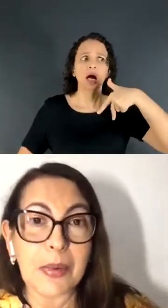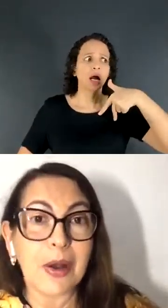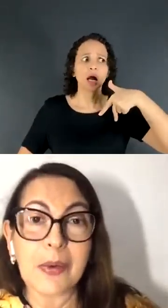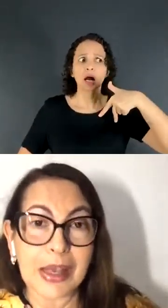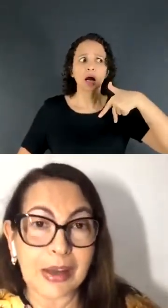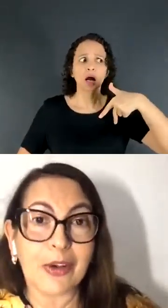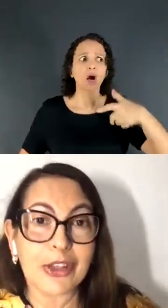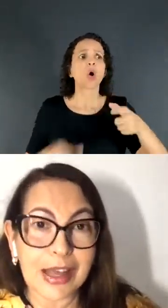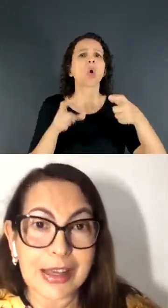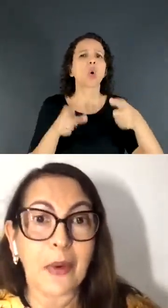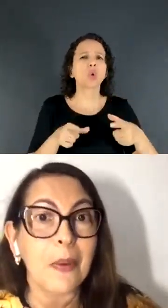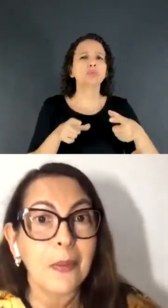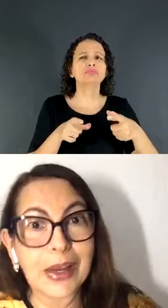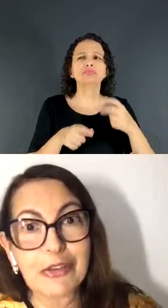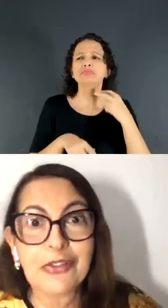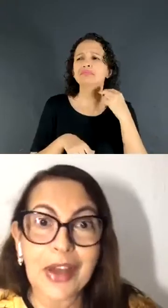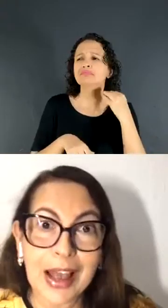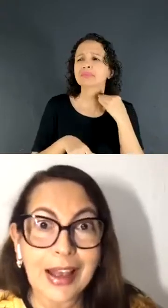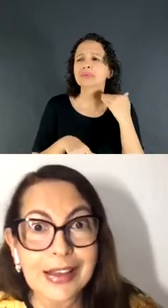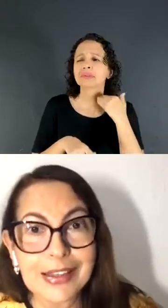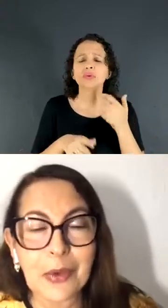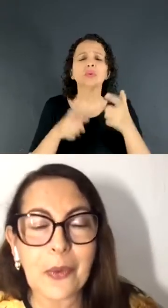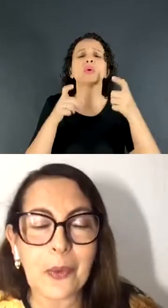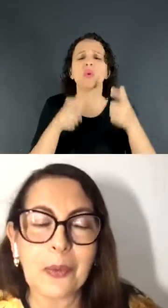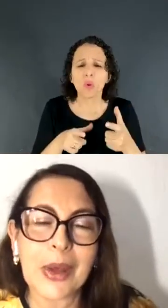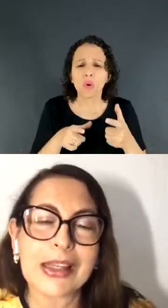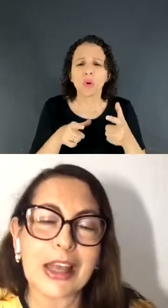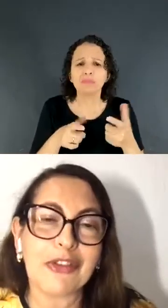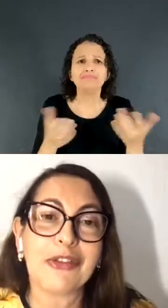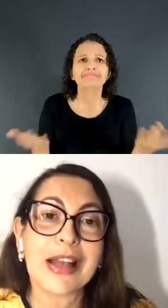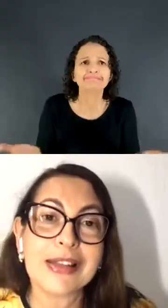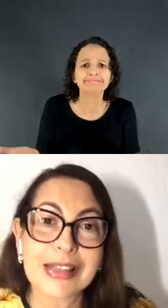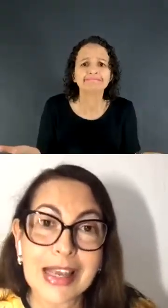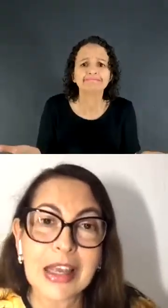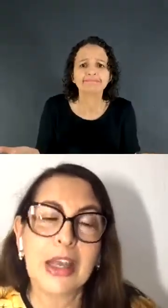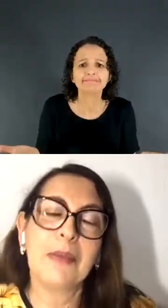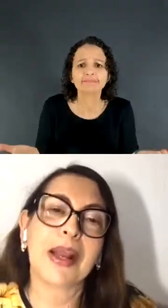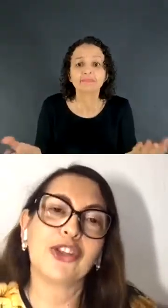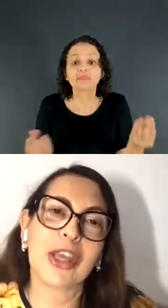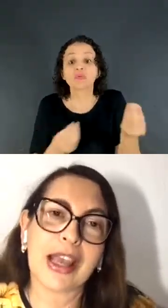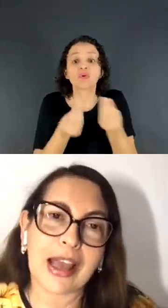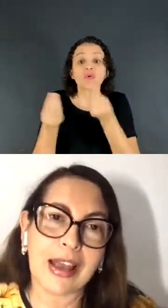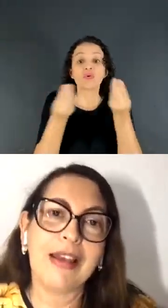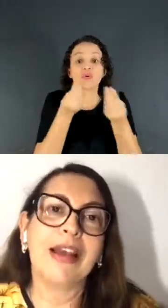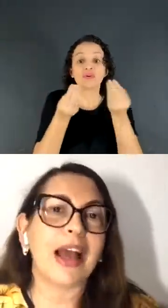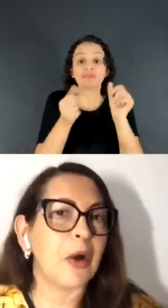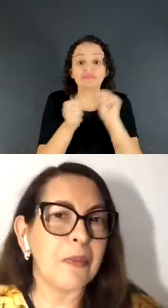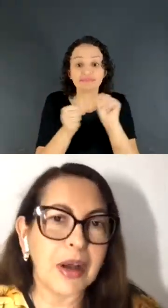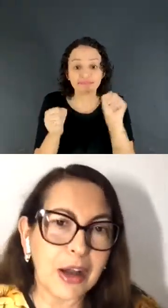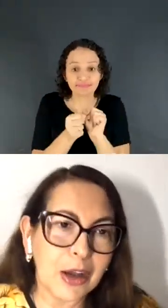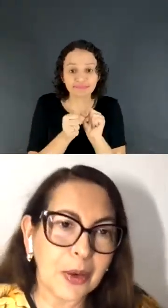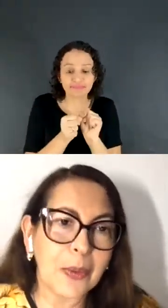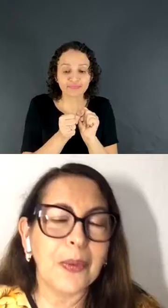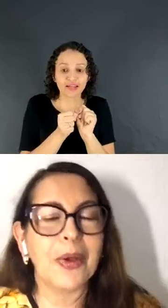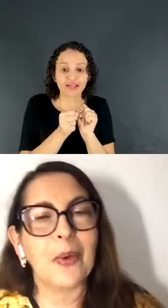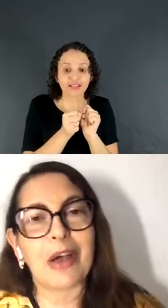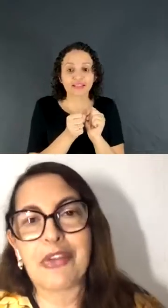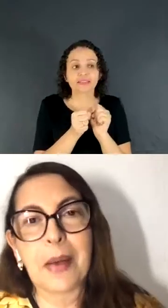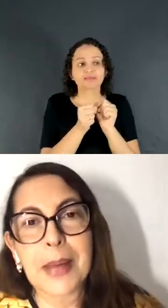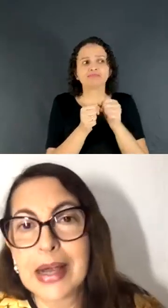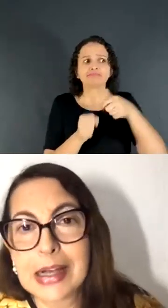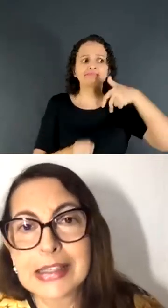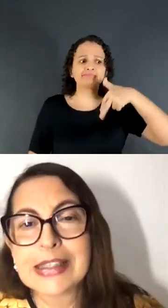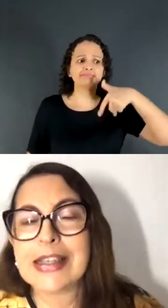que é o banco que ela gostaria, como ela faz, né, como ela deve fazer para chegar ao banco, ou